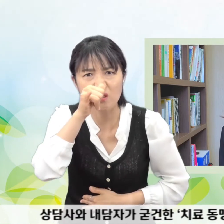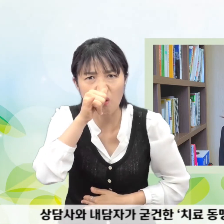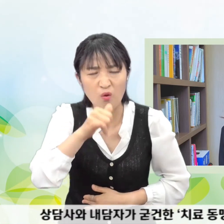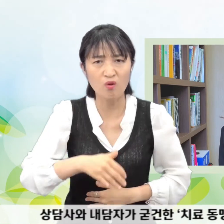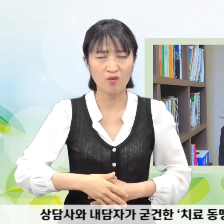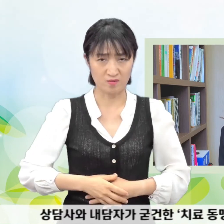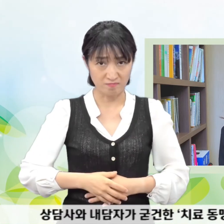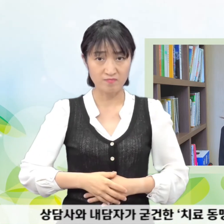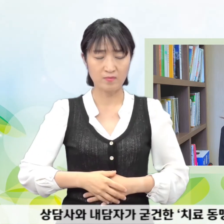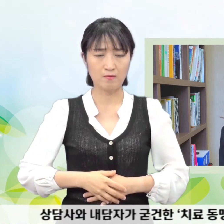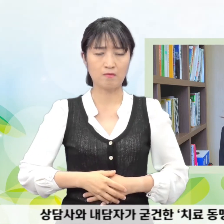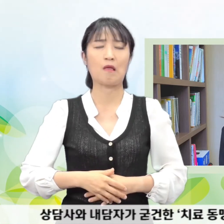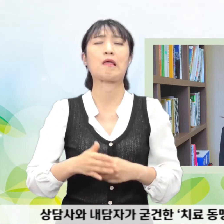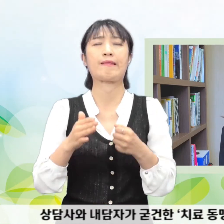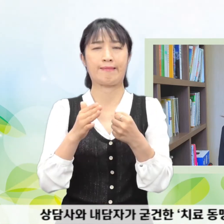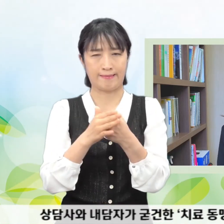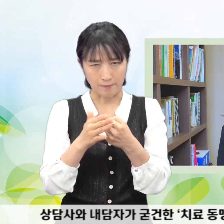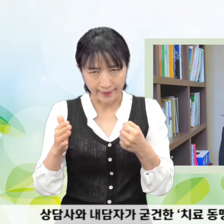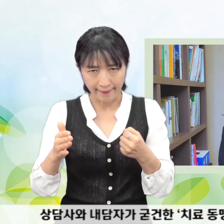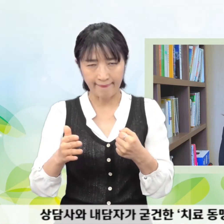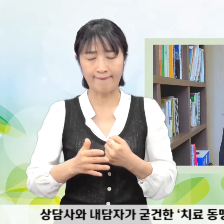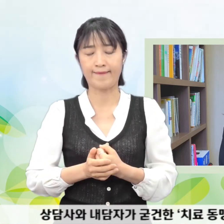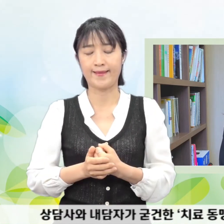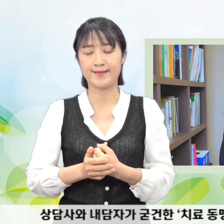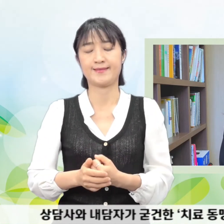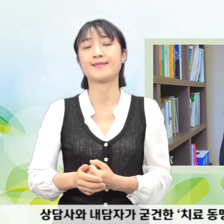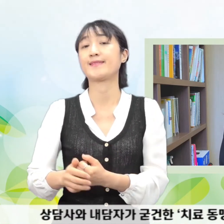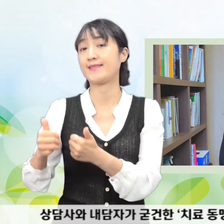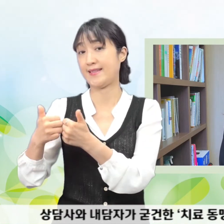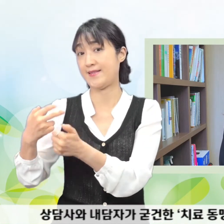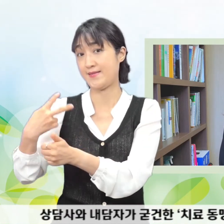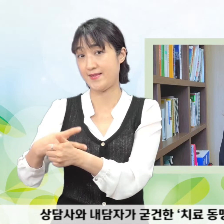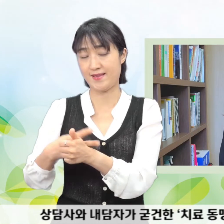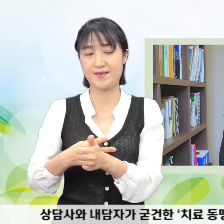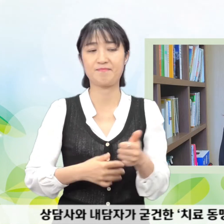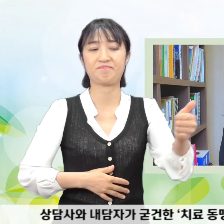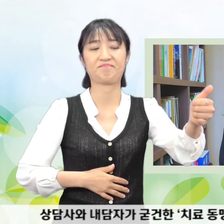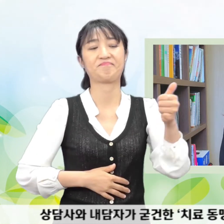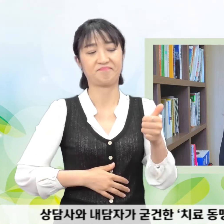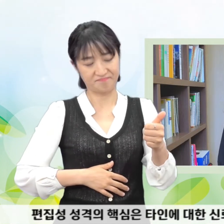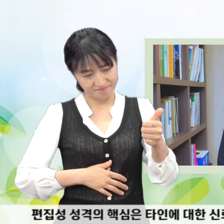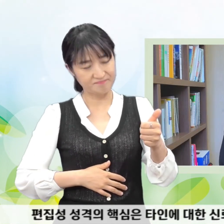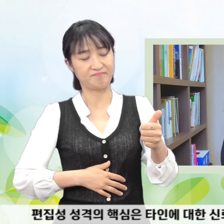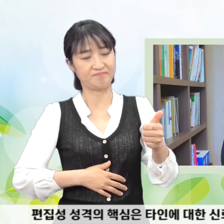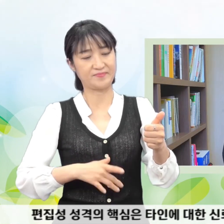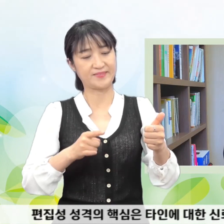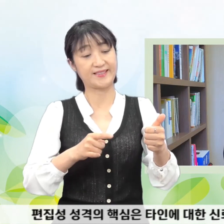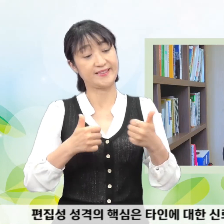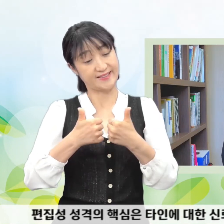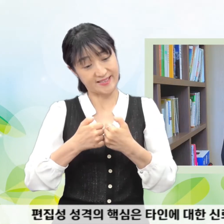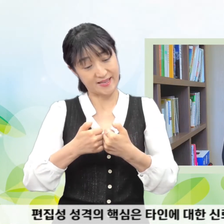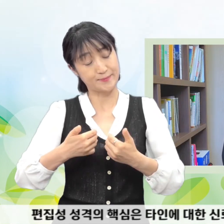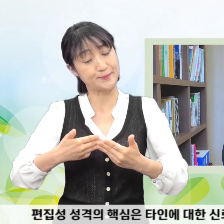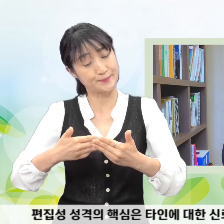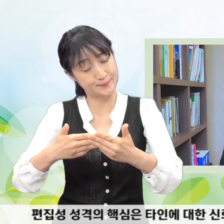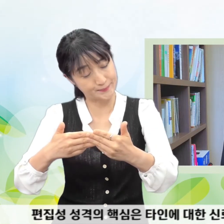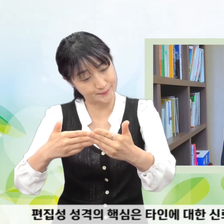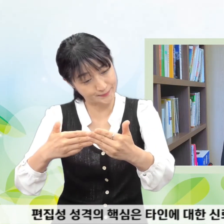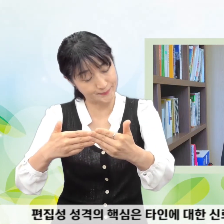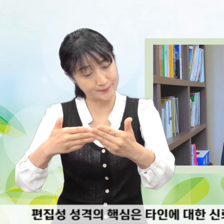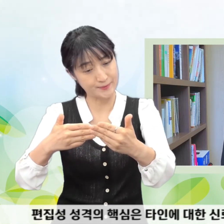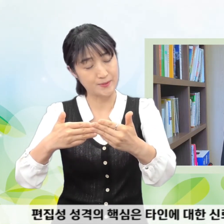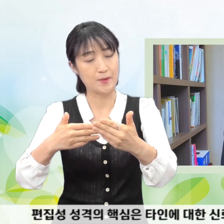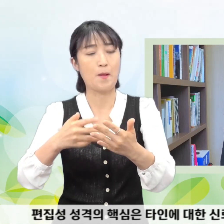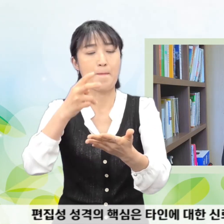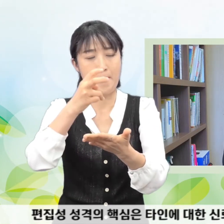때문에 상담사와 내담자가 굳건한 치료 동맹을 형성을 하는 것입니다. 그러니까 편집성 성격의